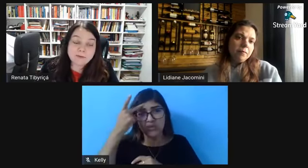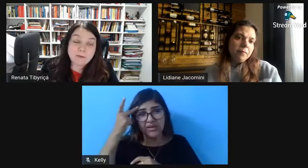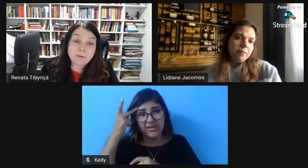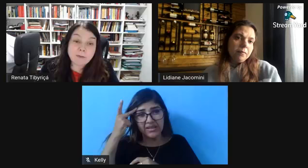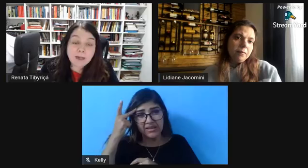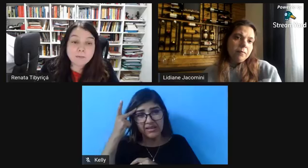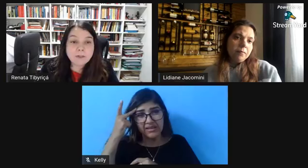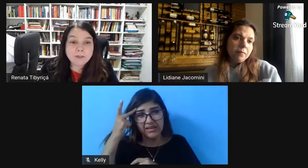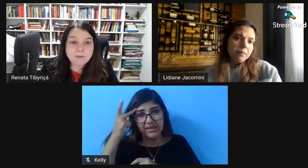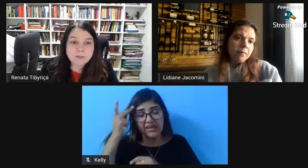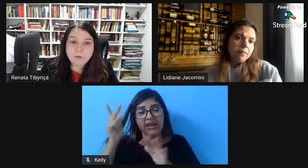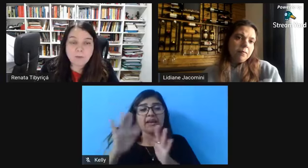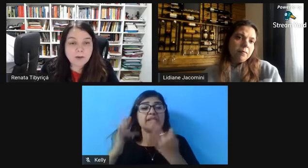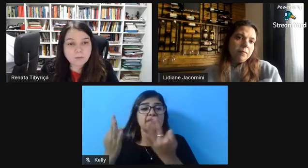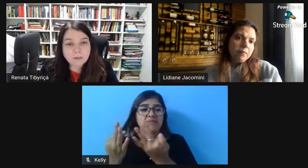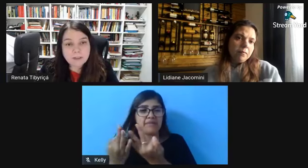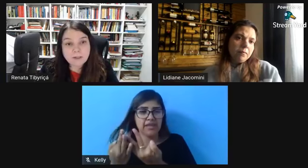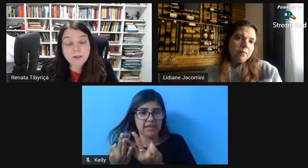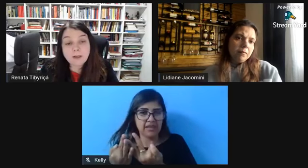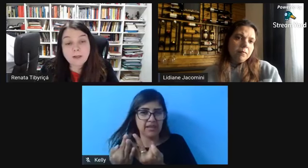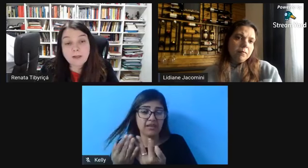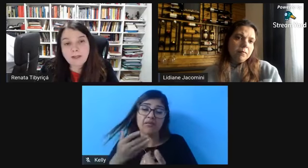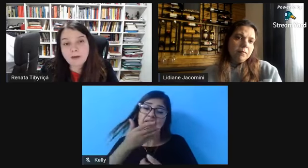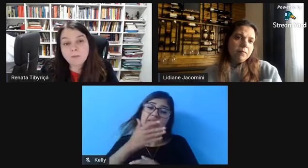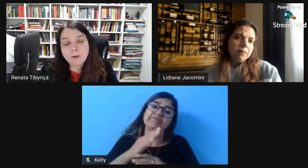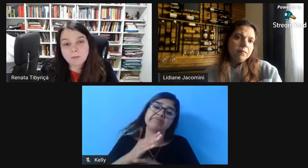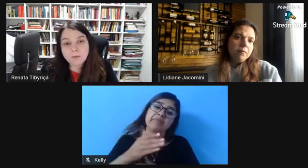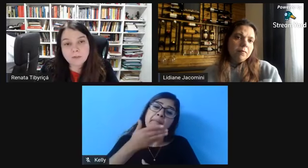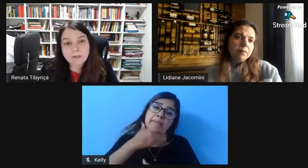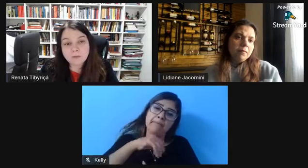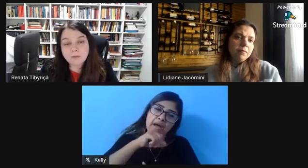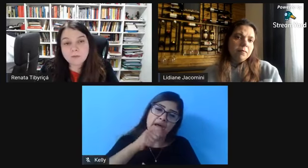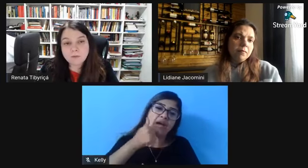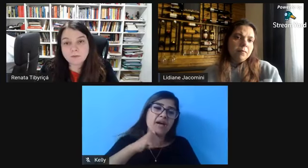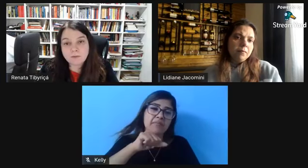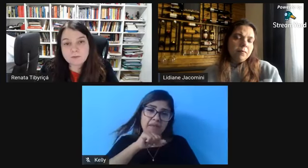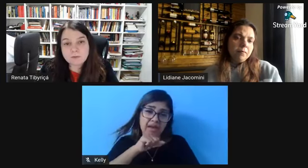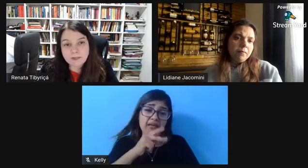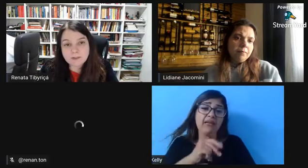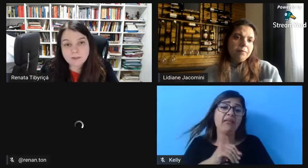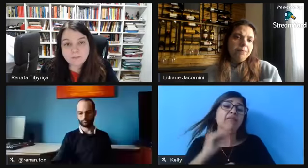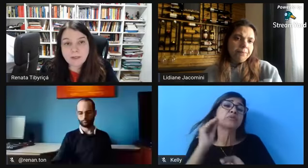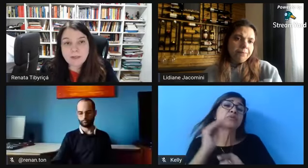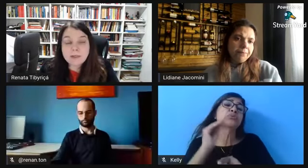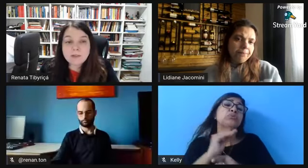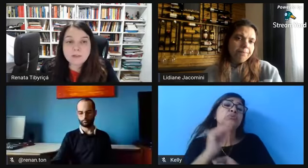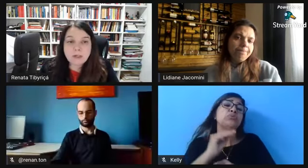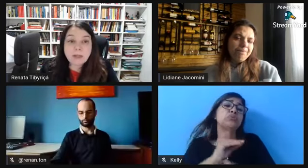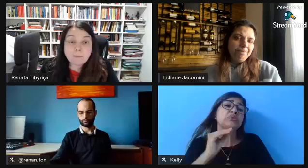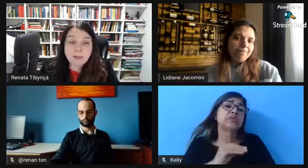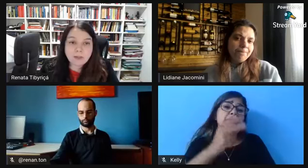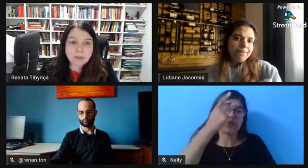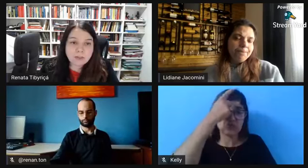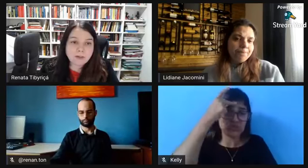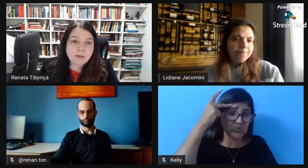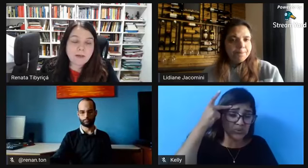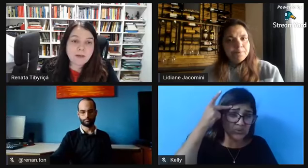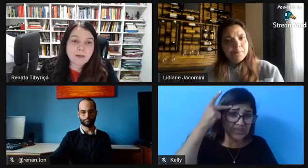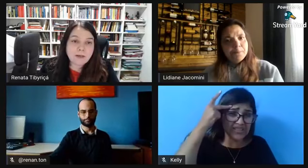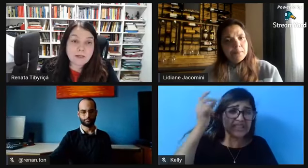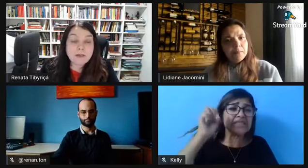dizer, esse familiar, muitas vezes, ou pai ou mãe, ele é o próprio cuidador da pessoa com deficiência. Se, de